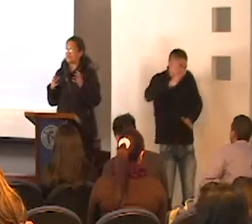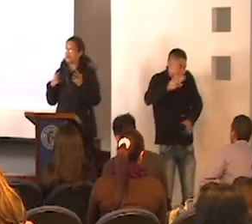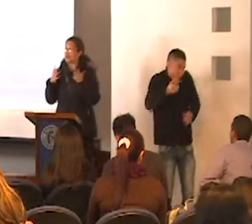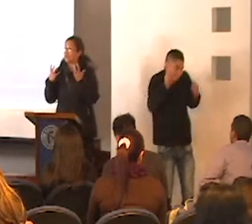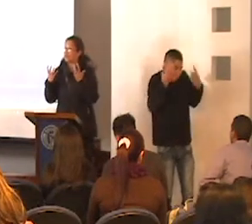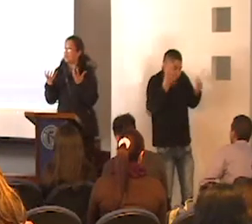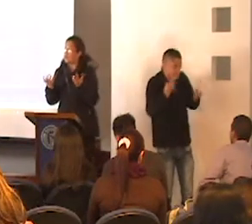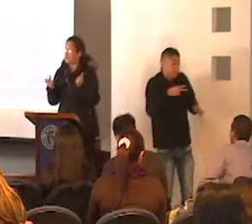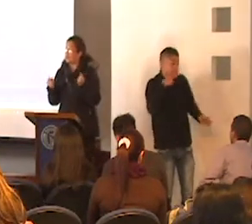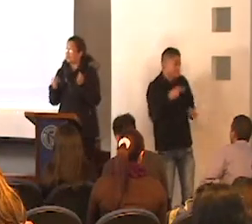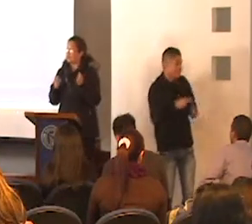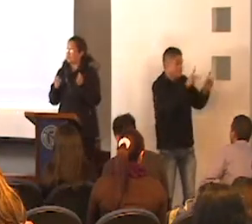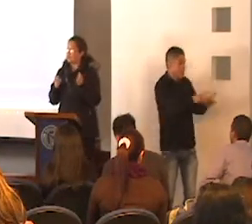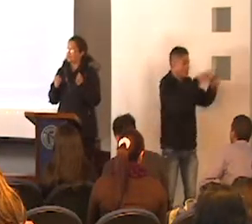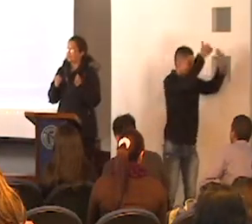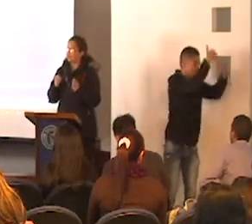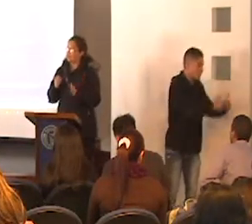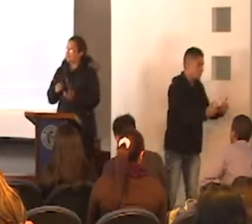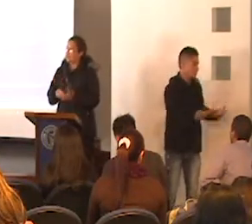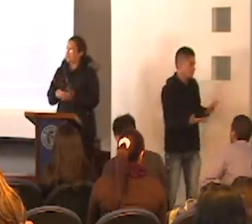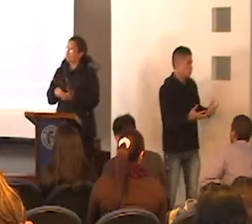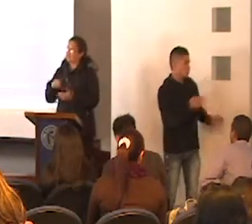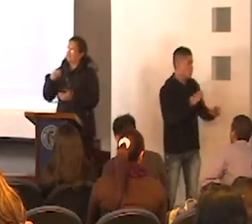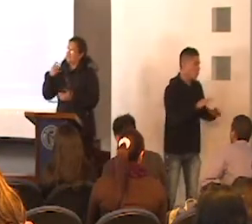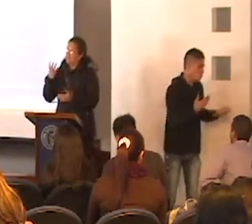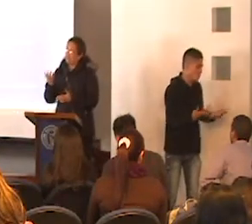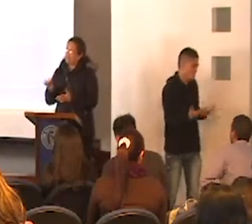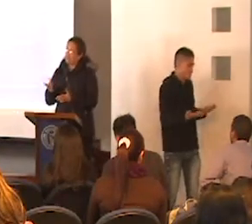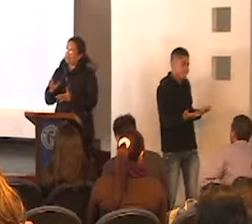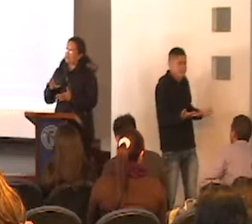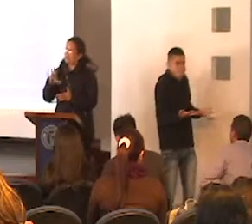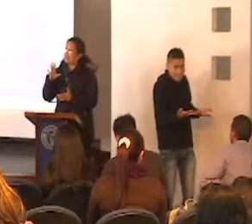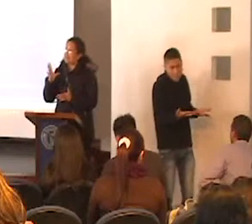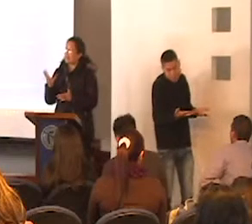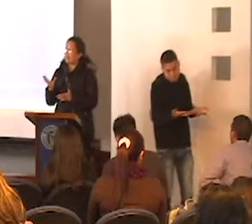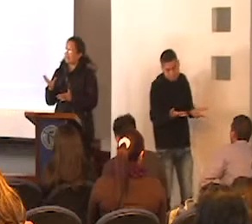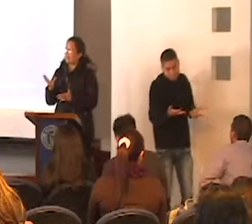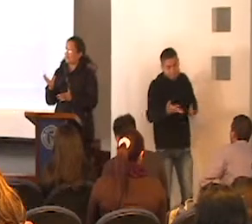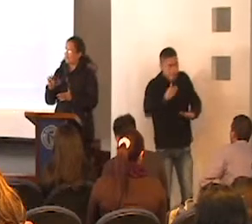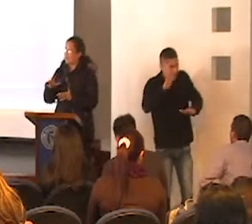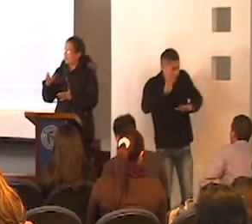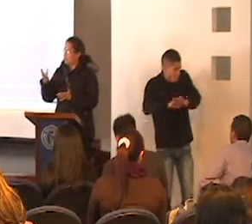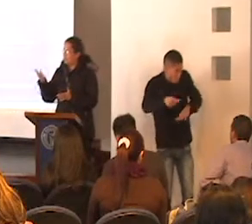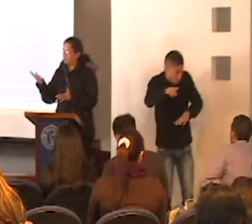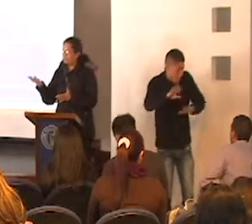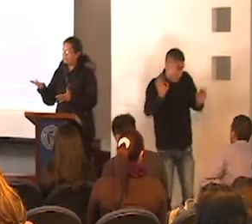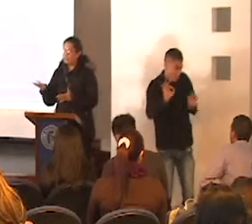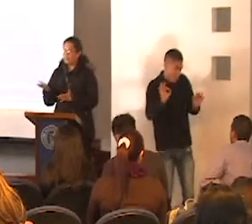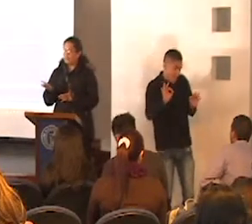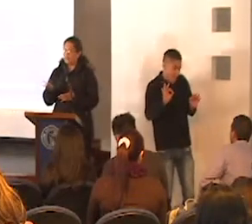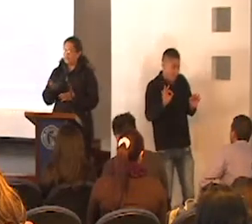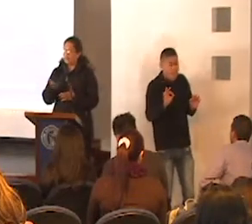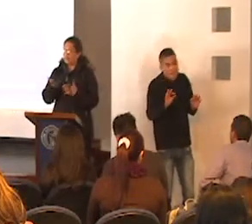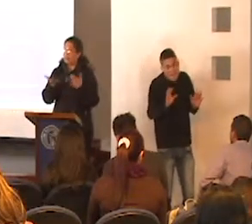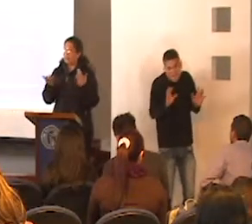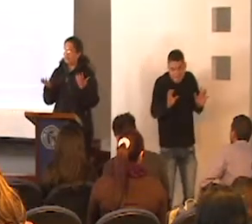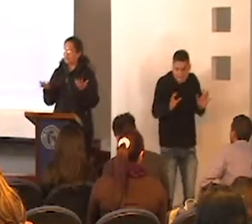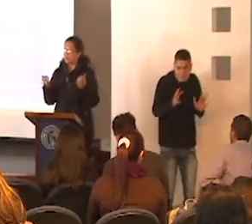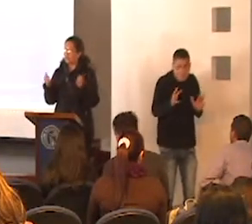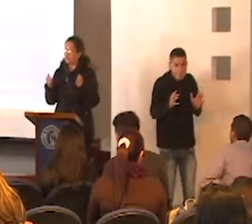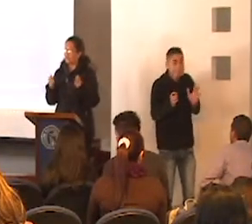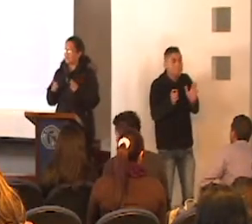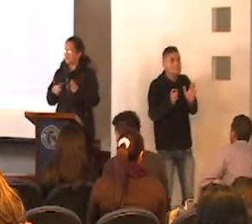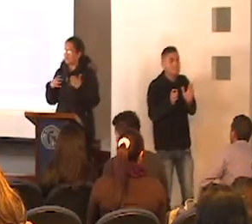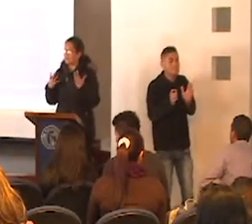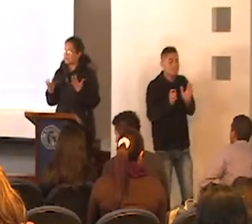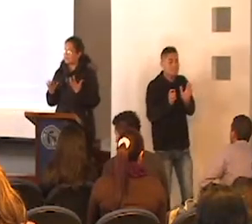las personas, no sabe cómo comunicarse con los niños, pero ya viendo de pronto las herramientas, porque todo esto que nosotros de